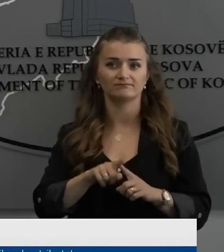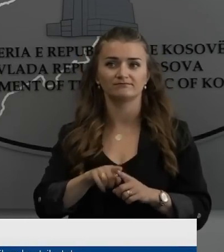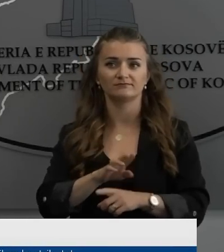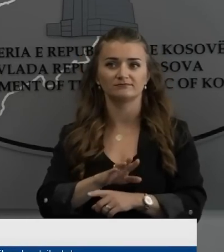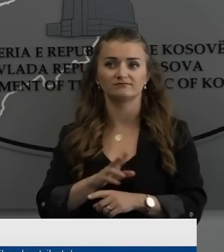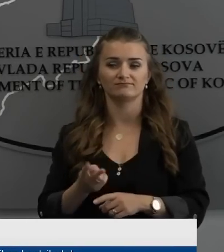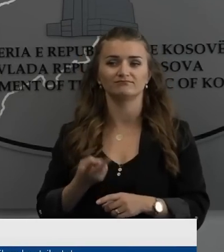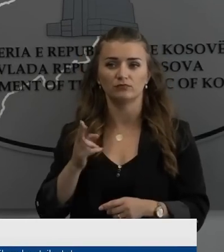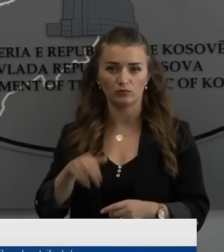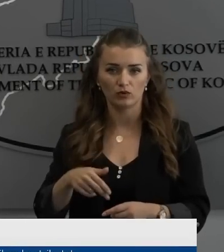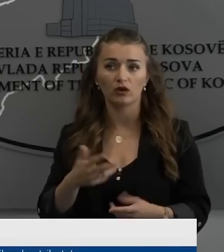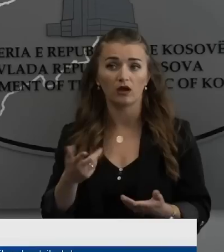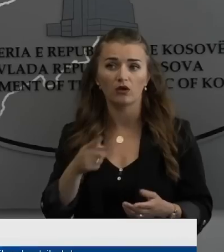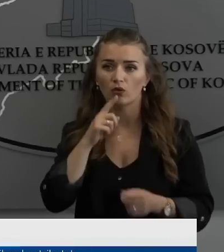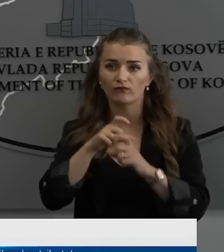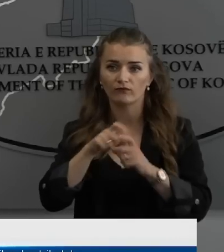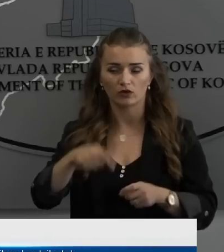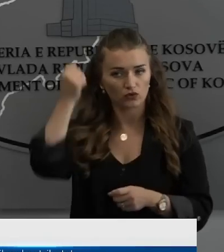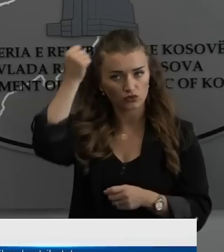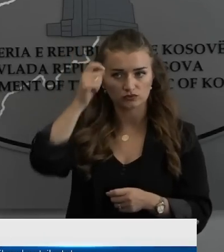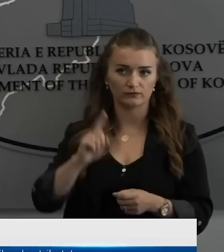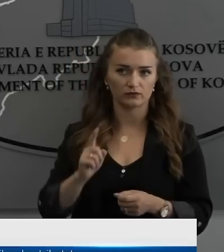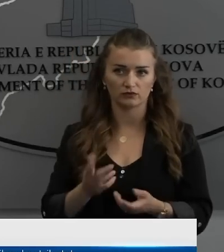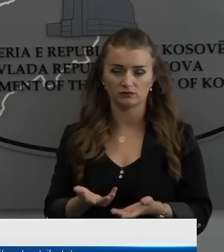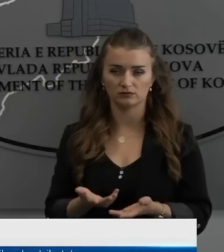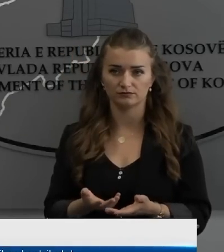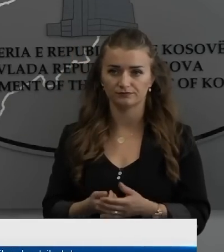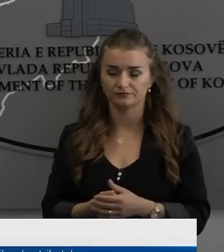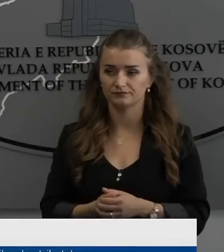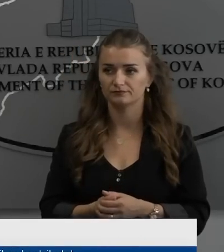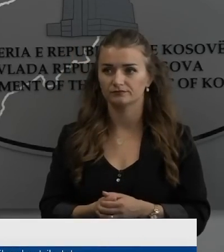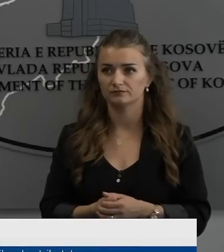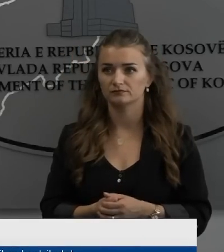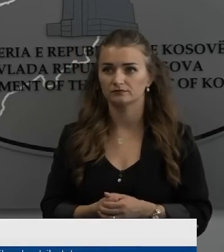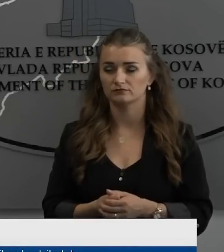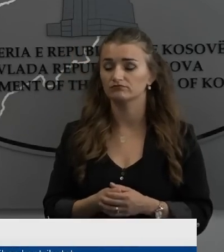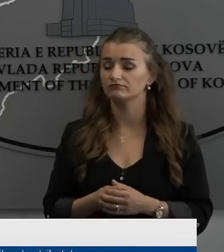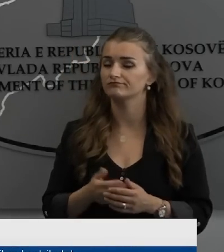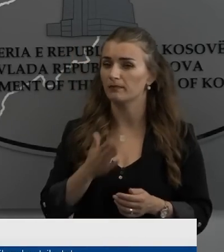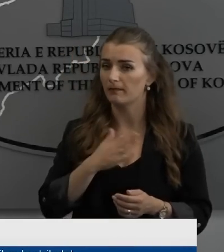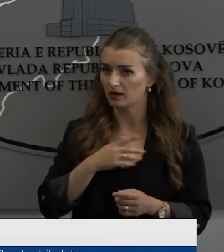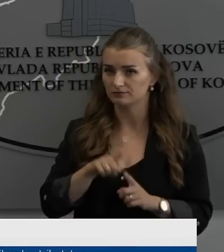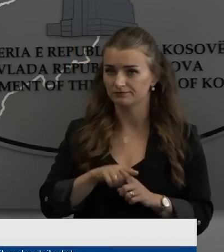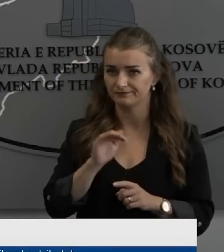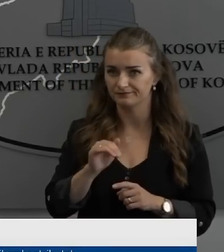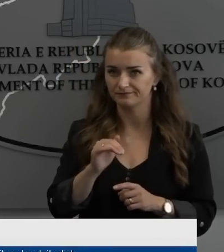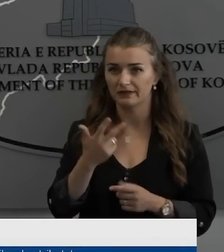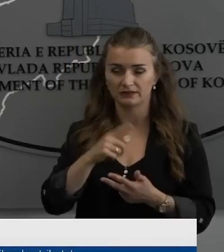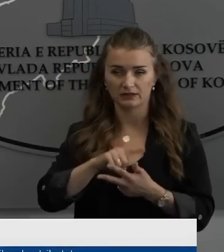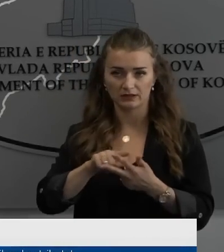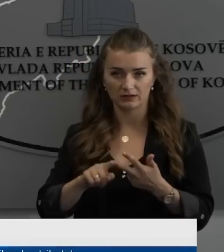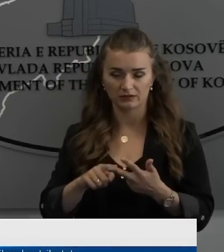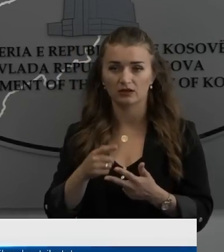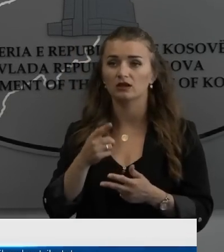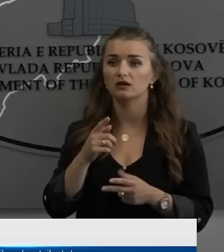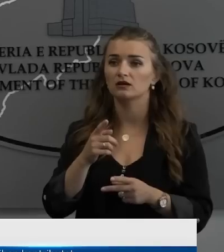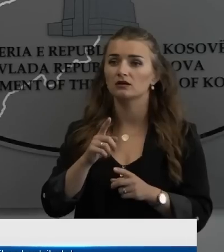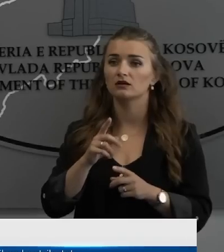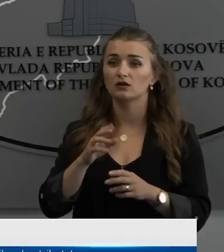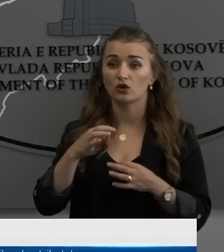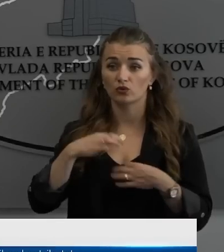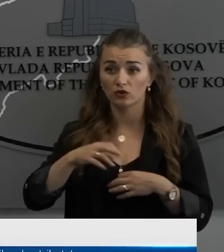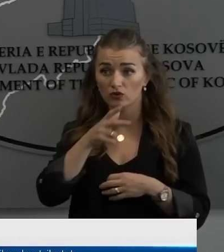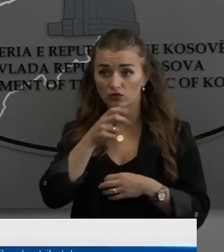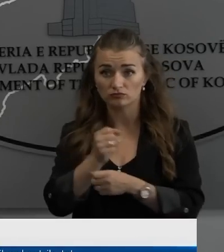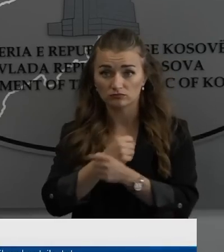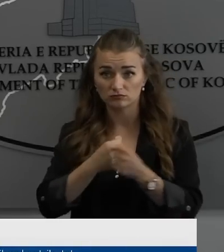sa i përket këtyre tri pikave, zgjedhjet e parakoshme janë ato që e largojnë kryetarin nga ndërtesa e komunës, ndërkaq